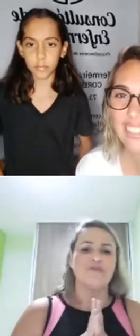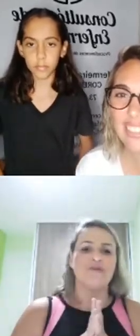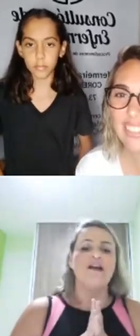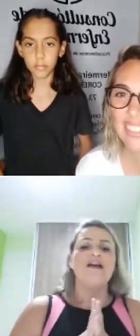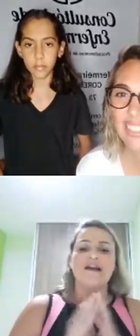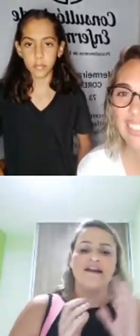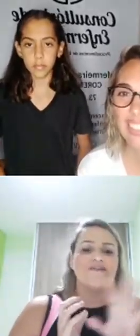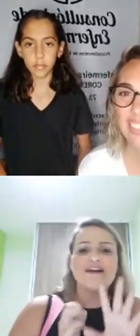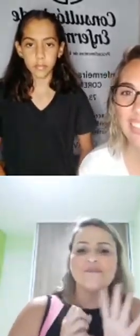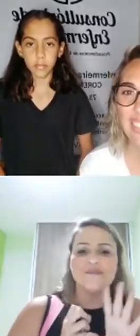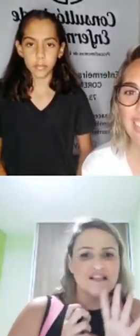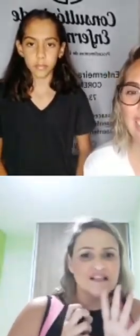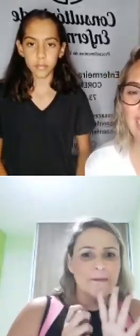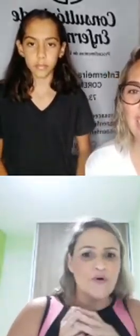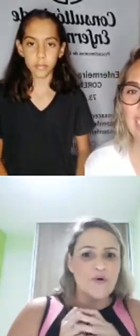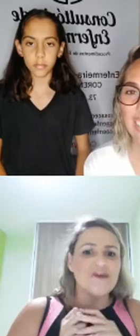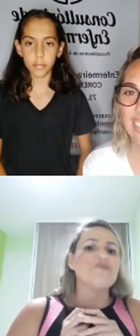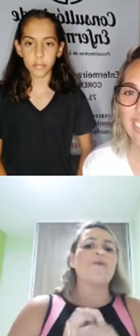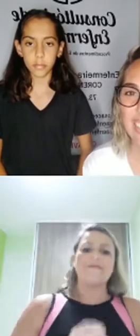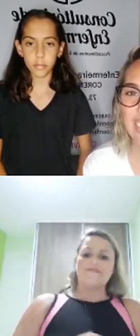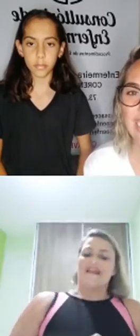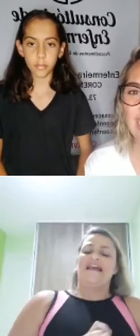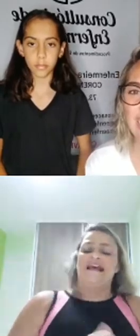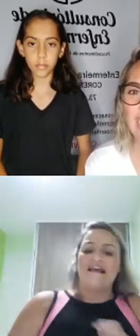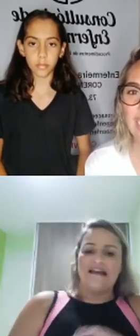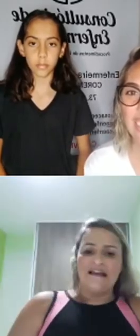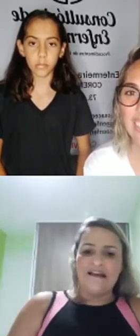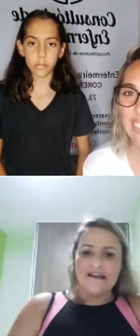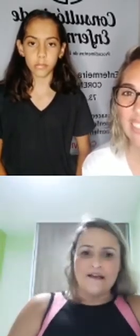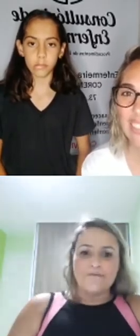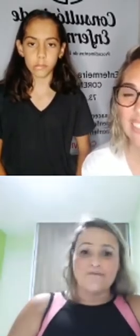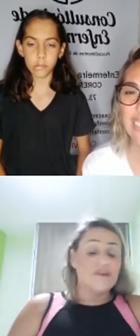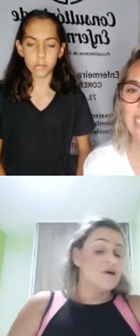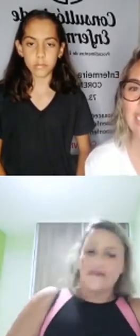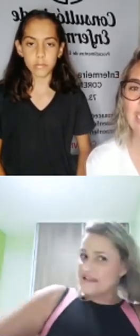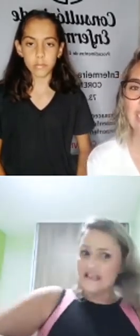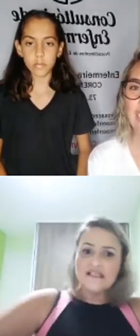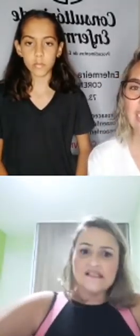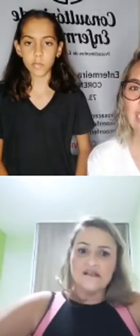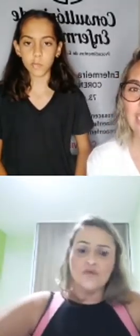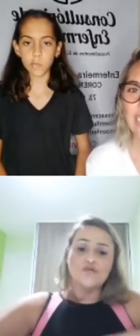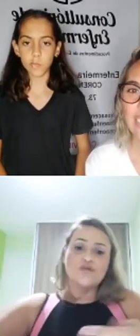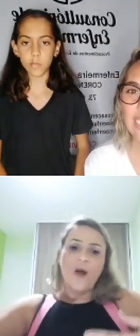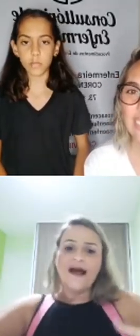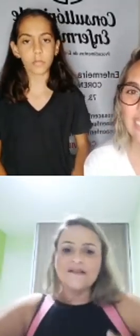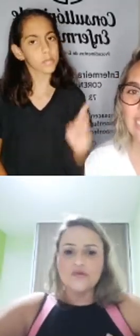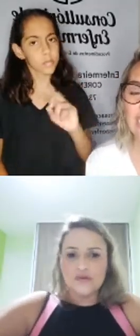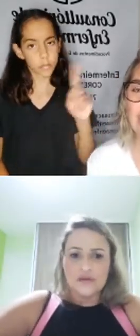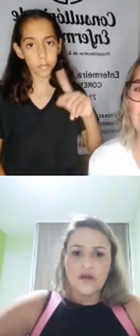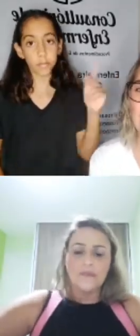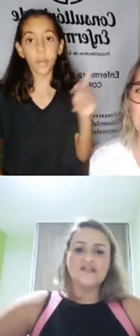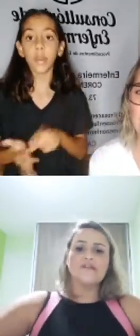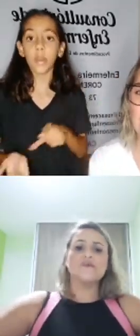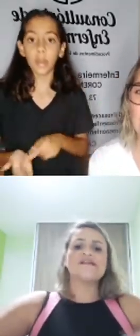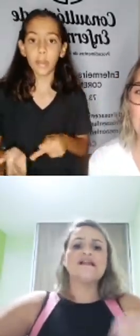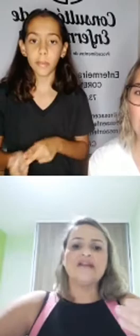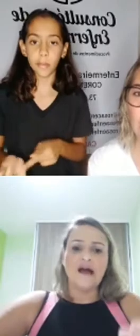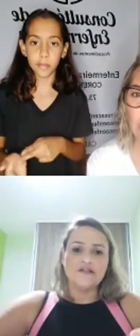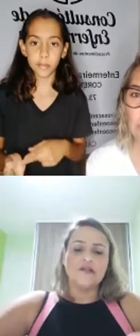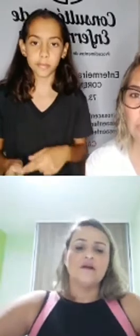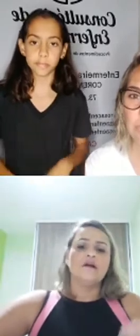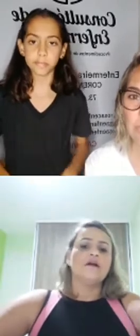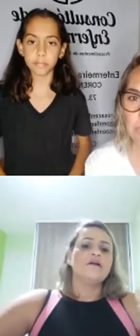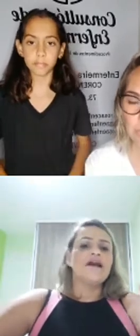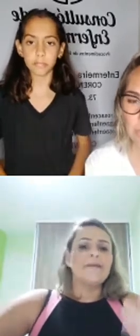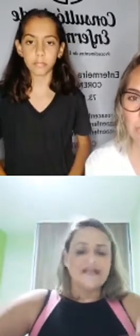perturbo. Eu vou responder daqui a pouco, Manu. Não, na verdade é assim. Os quadros, por exemplo,